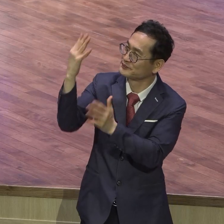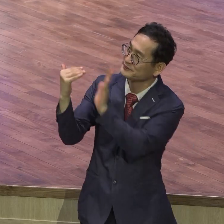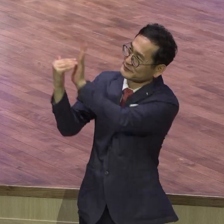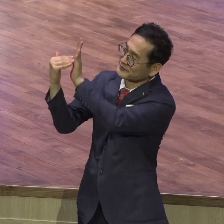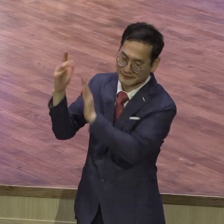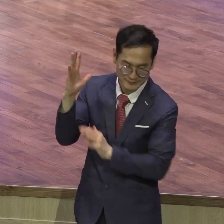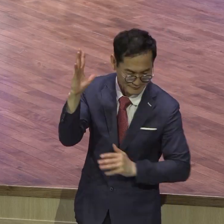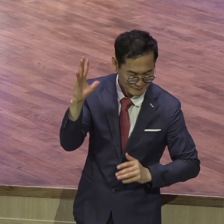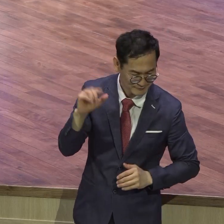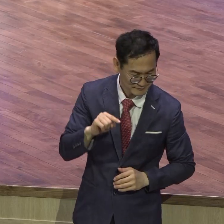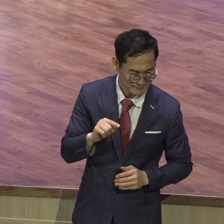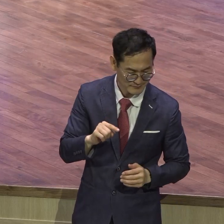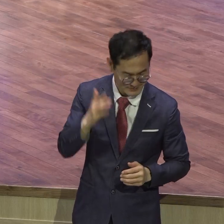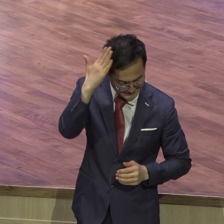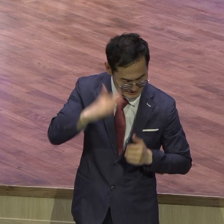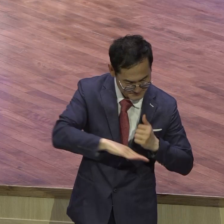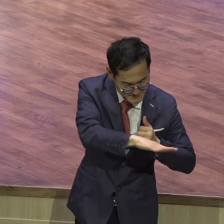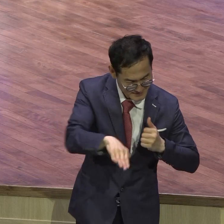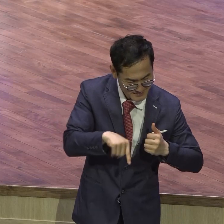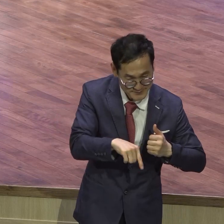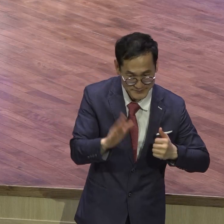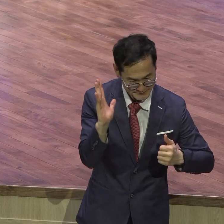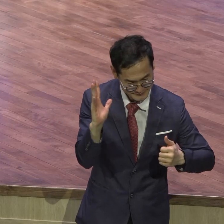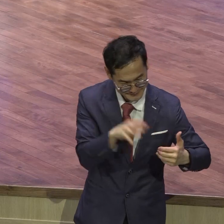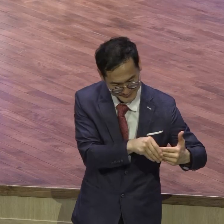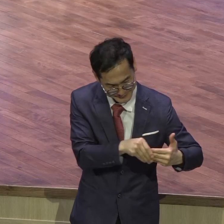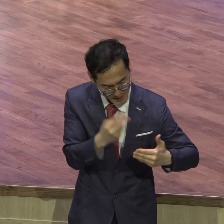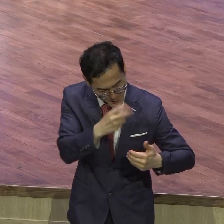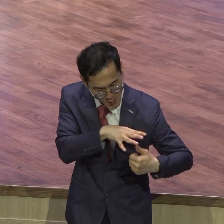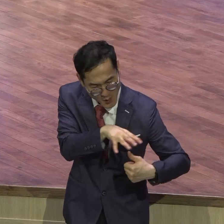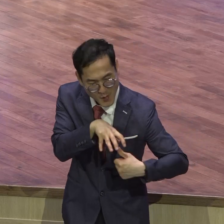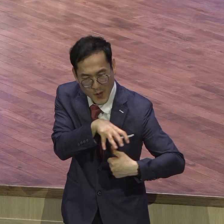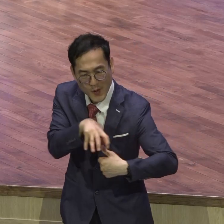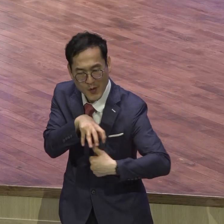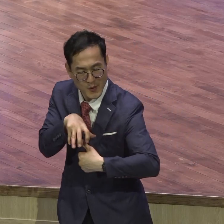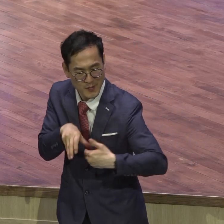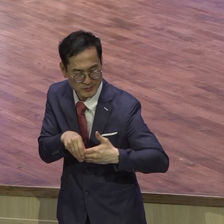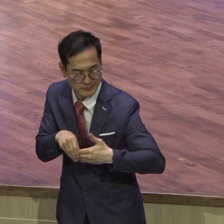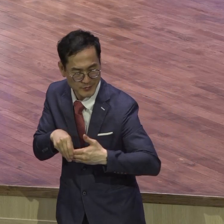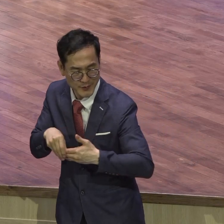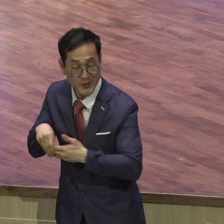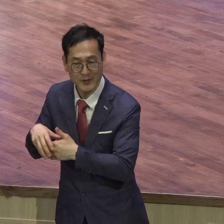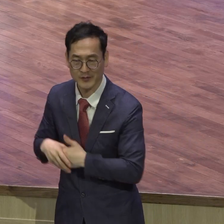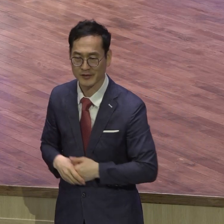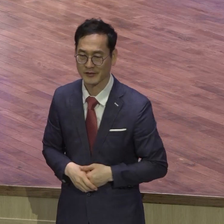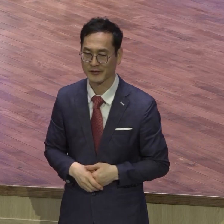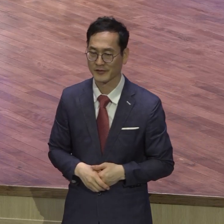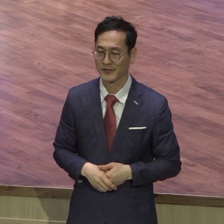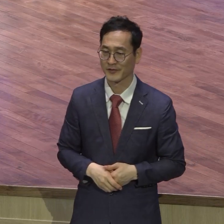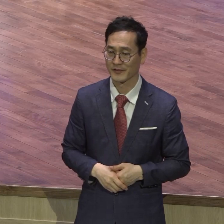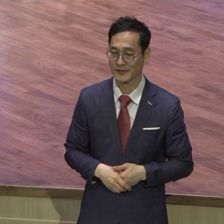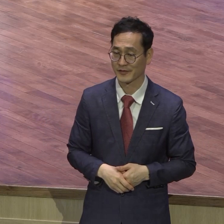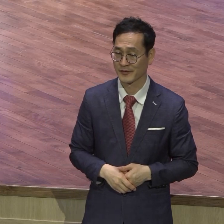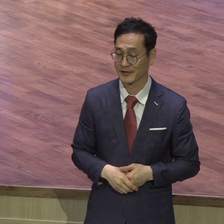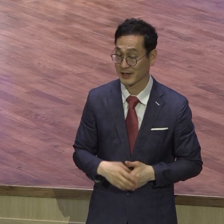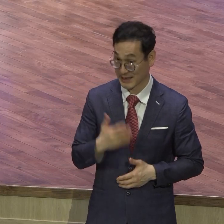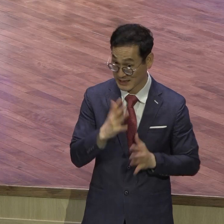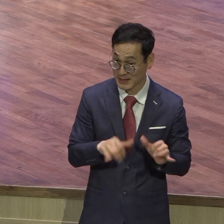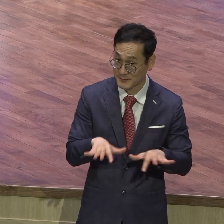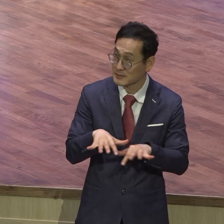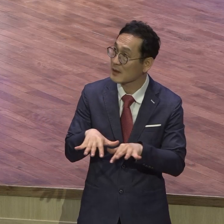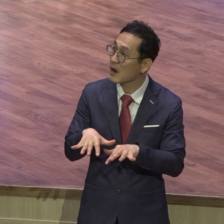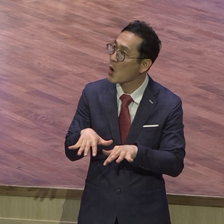인도 역사 보호하심이 이스라엘 백신들에게 잔백성이 사질적으로 체험을